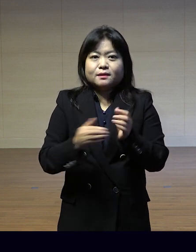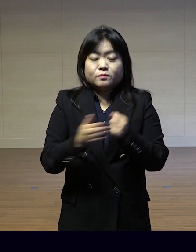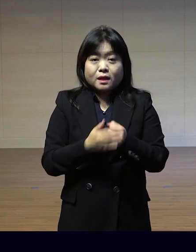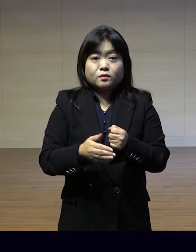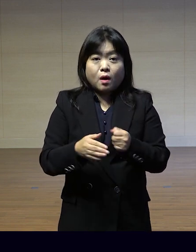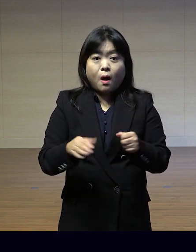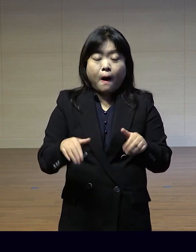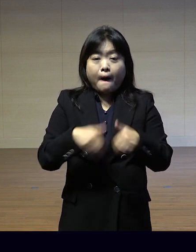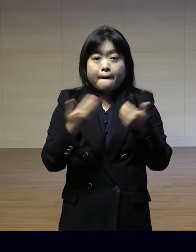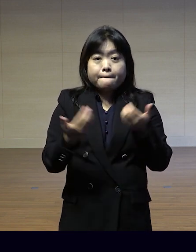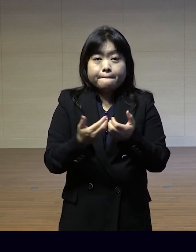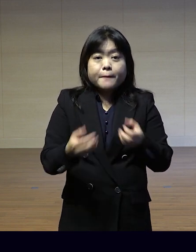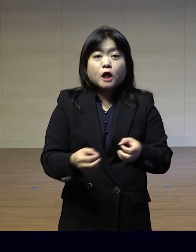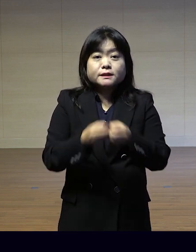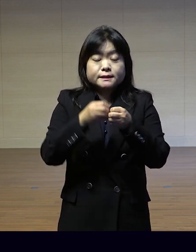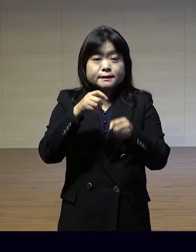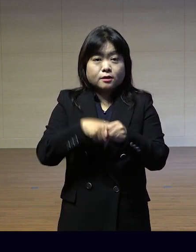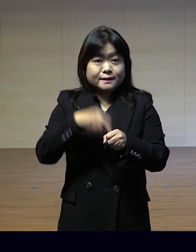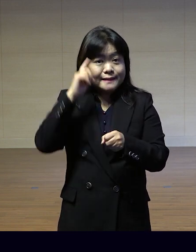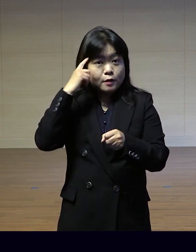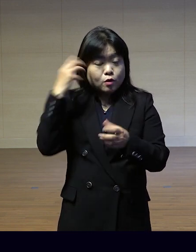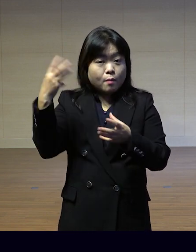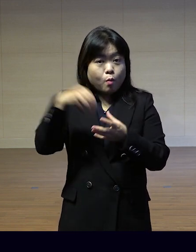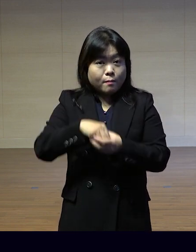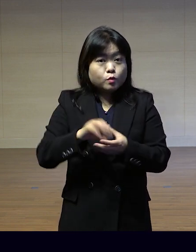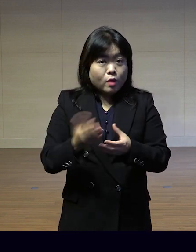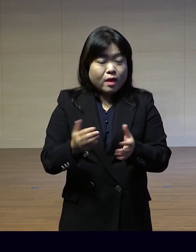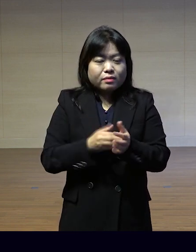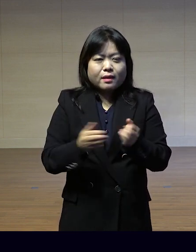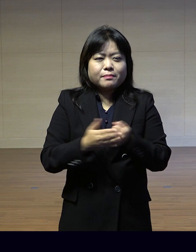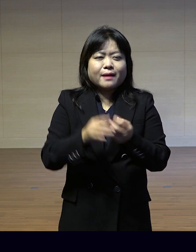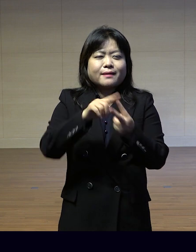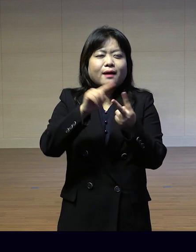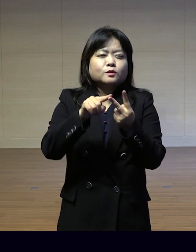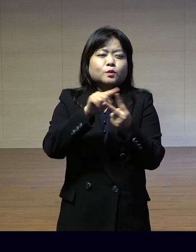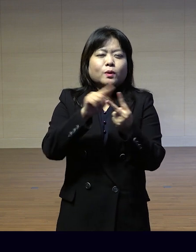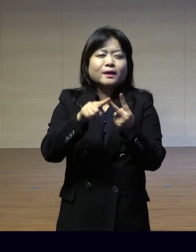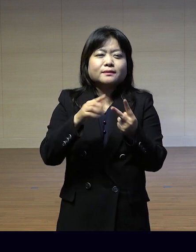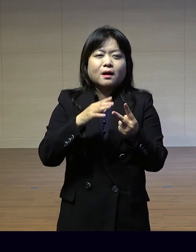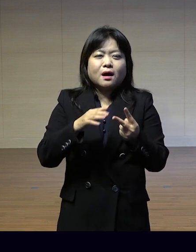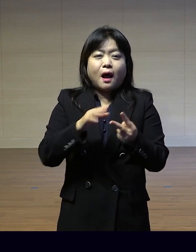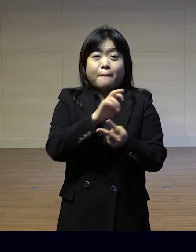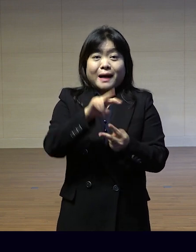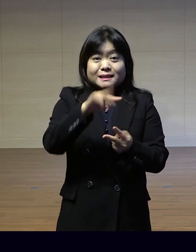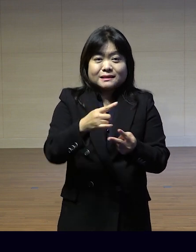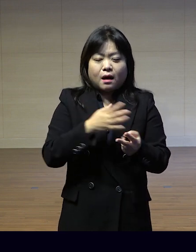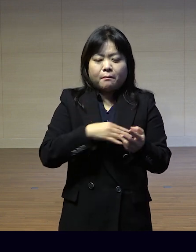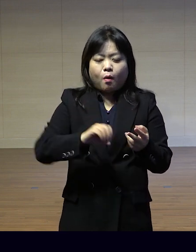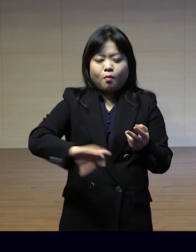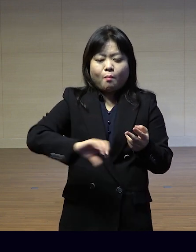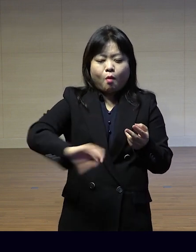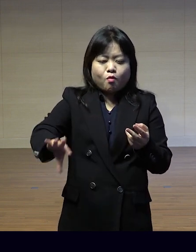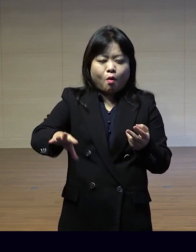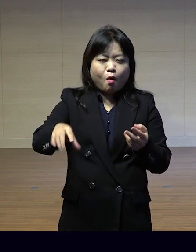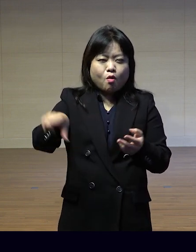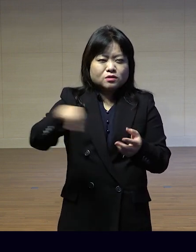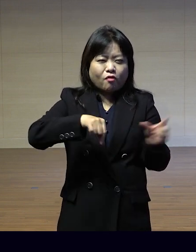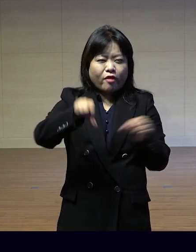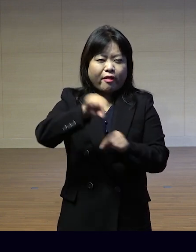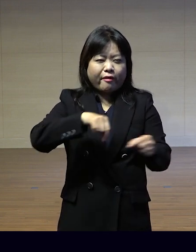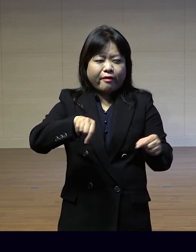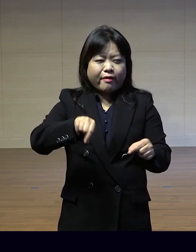이제 변증적인 사유가 들어가죠. 그래서 양쪽에서 자기가 버릴 것은 버리고 취할 것은 취해서 취사